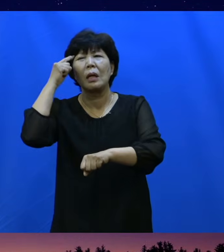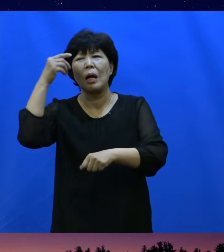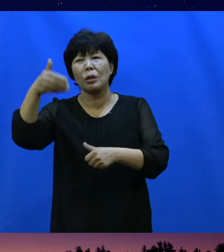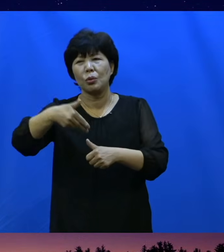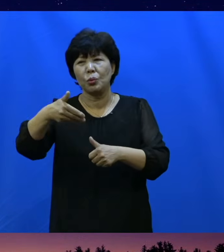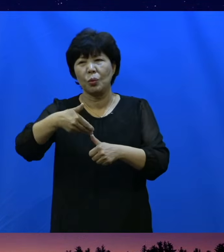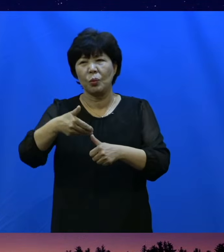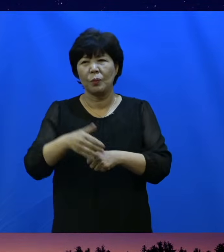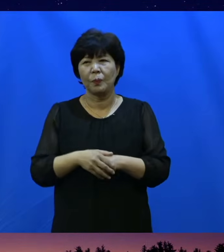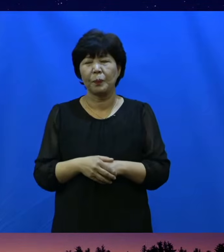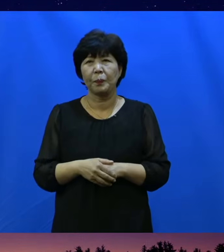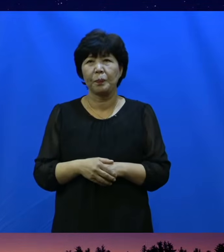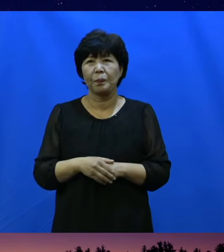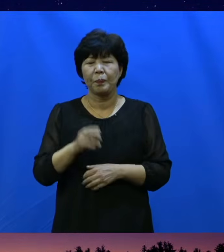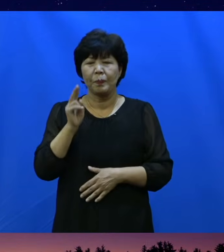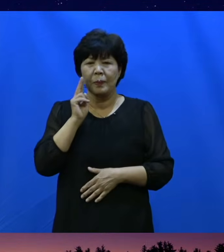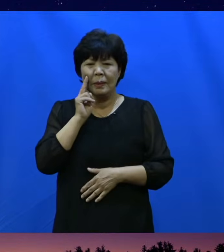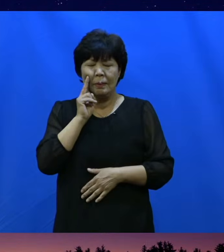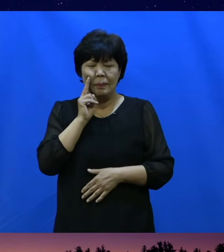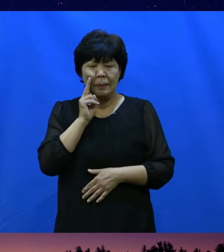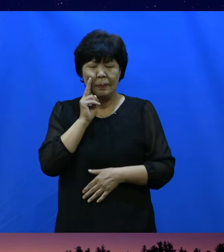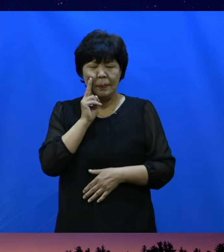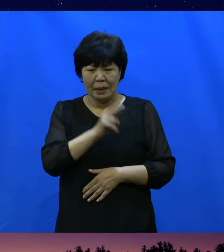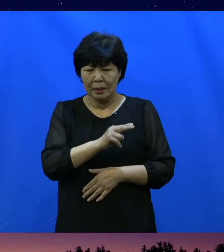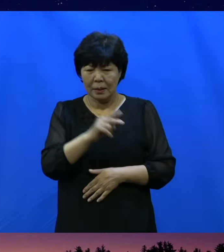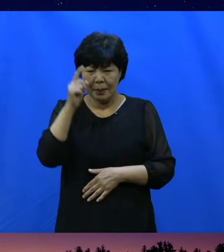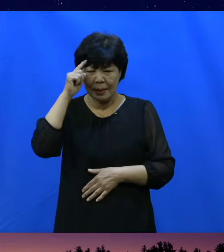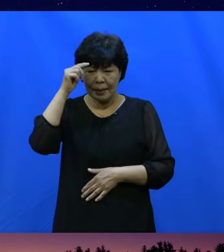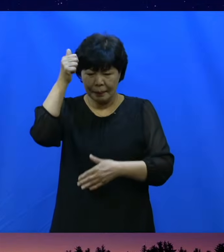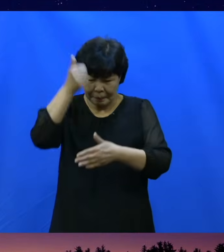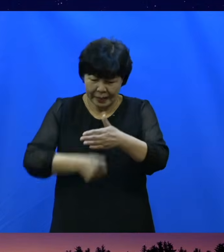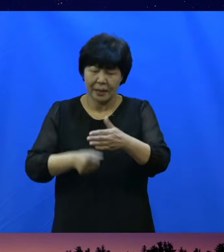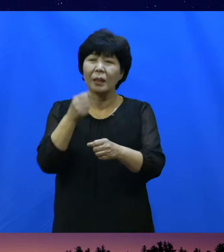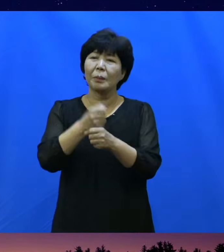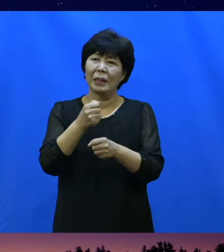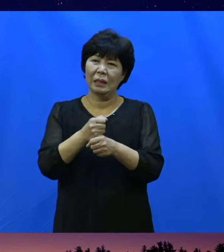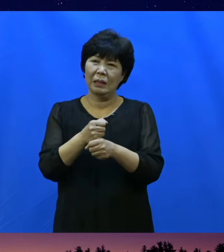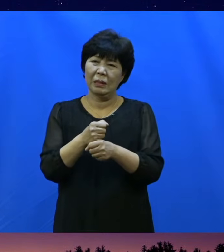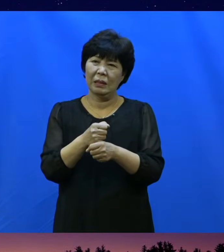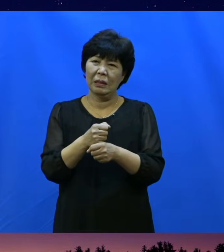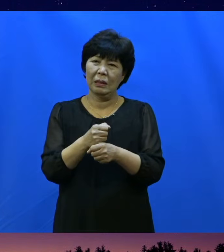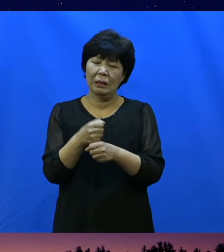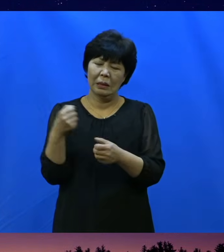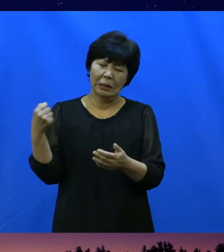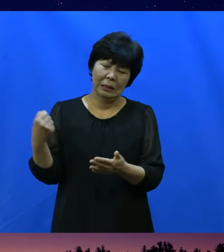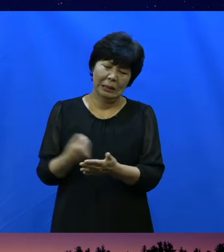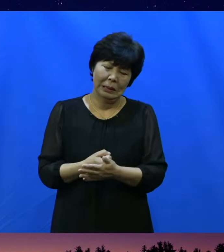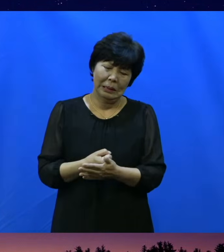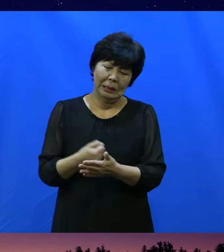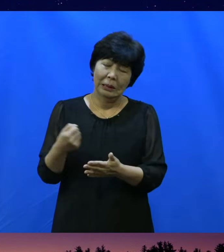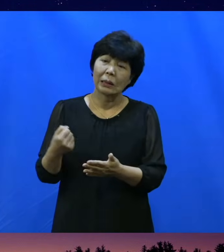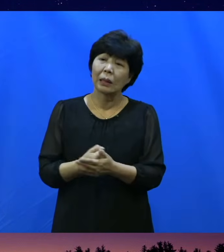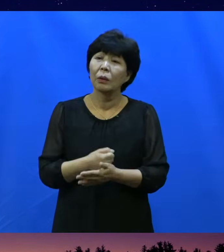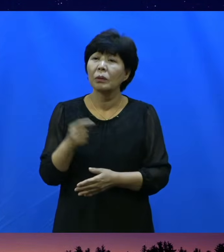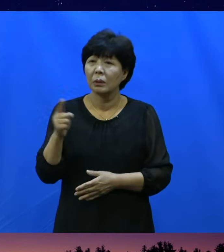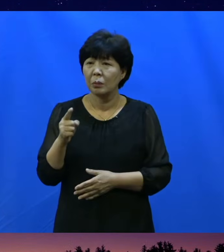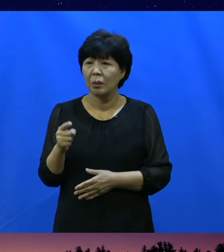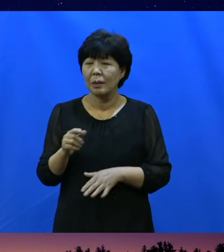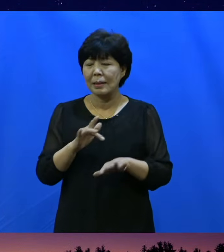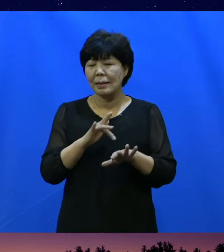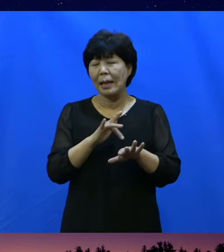비참한 상태에 빠져서 꼼짝도 못하게 하고, 안타까운 것은 사단의 말에 결박을 당한 채